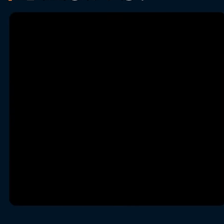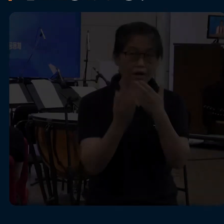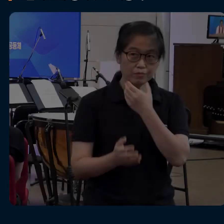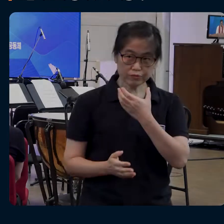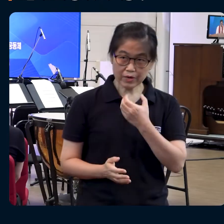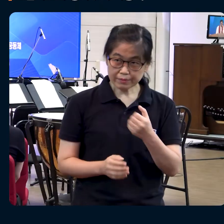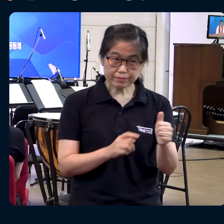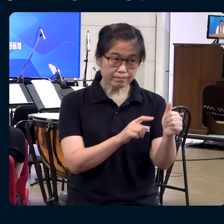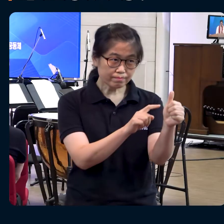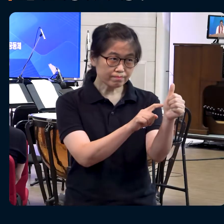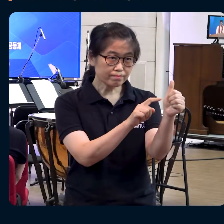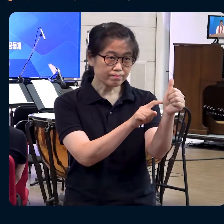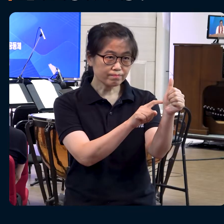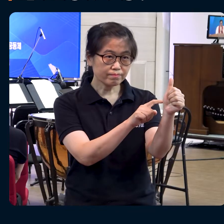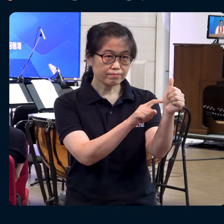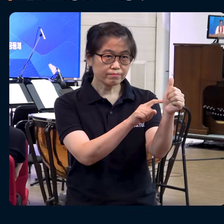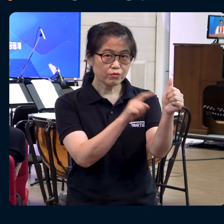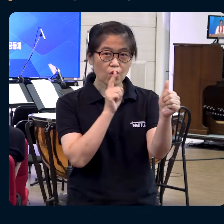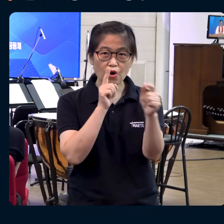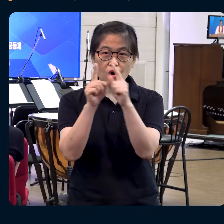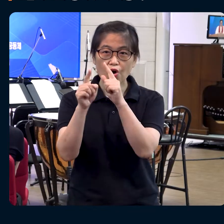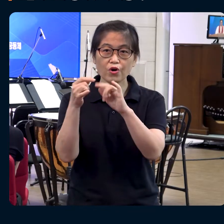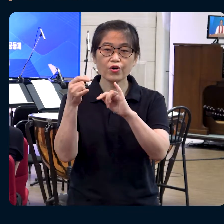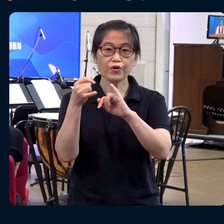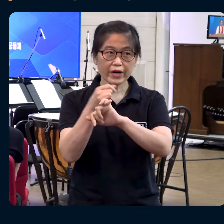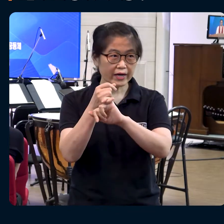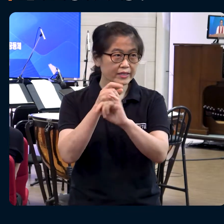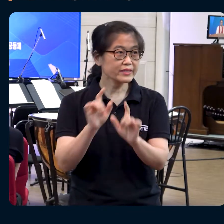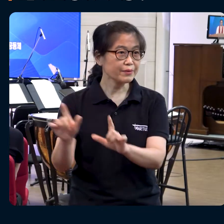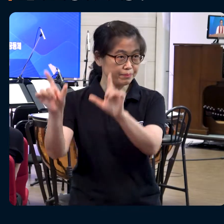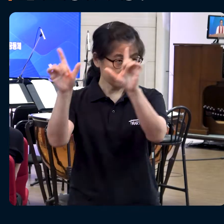아브라함이 언약의 삶을 살아가면서